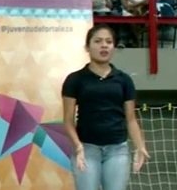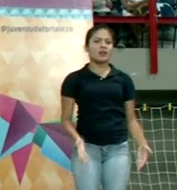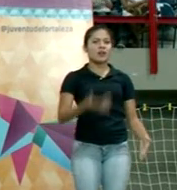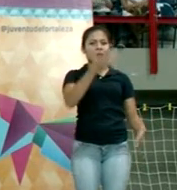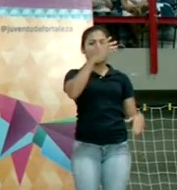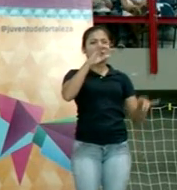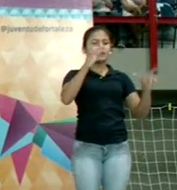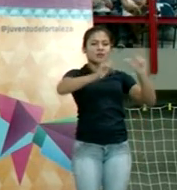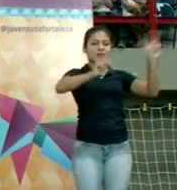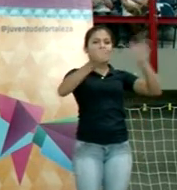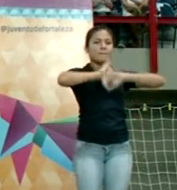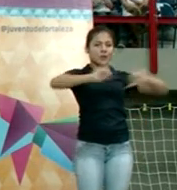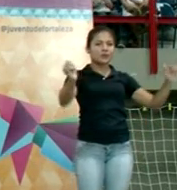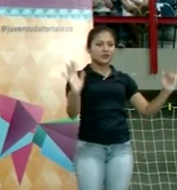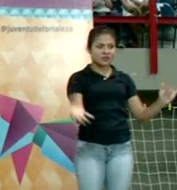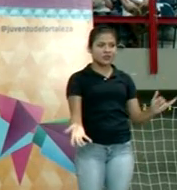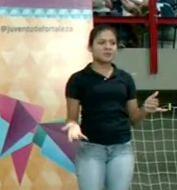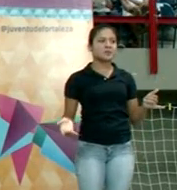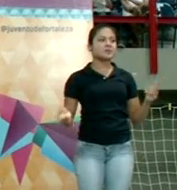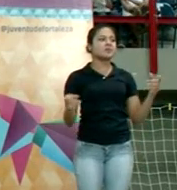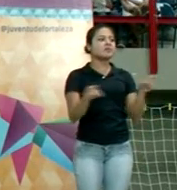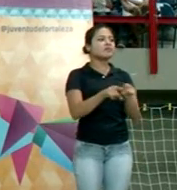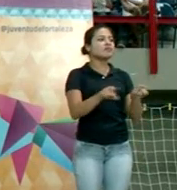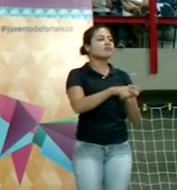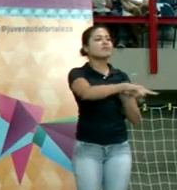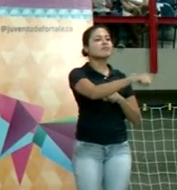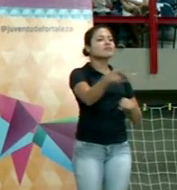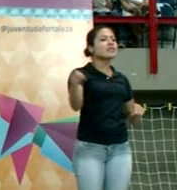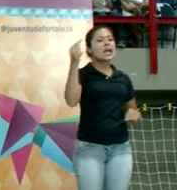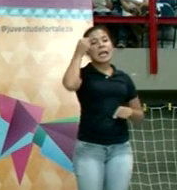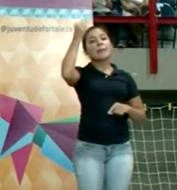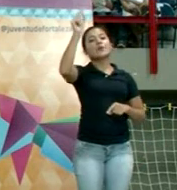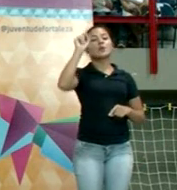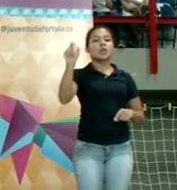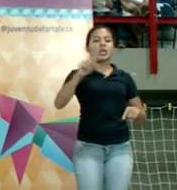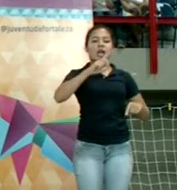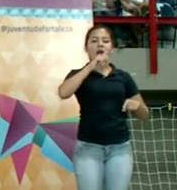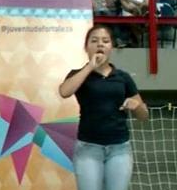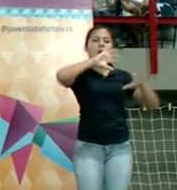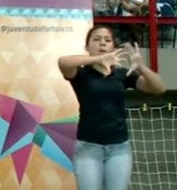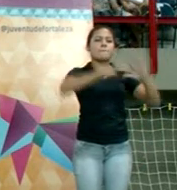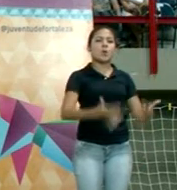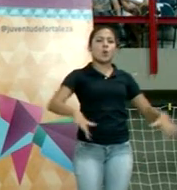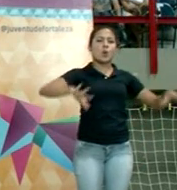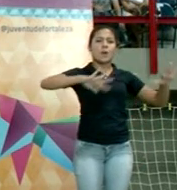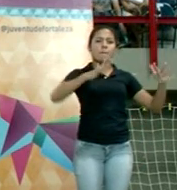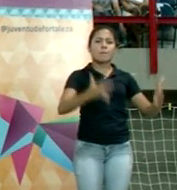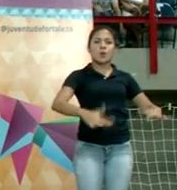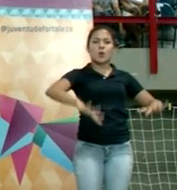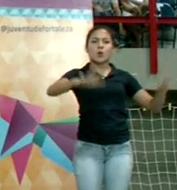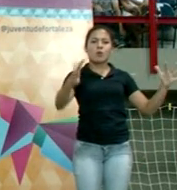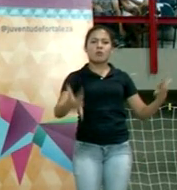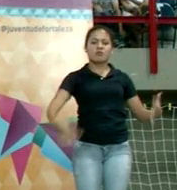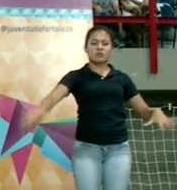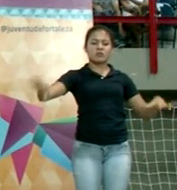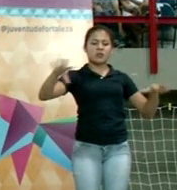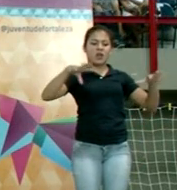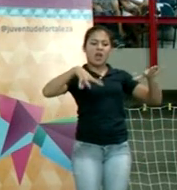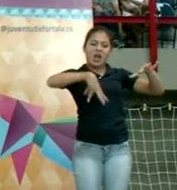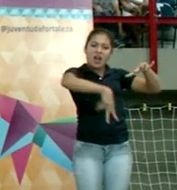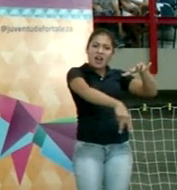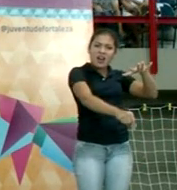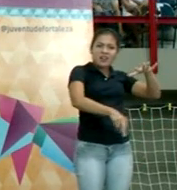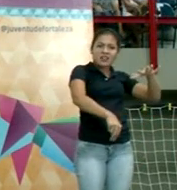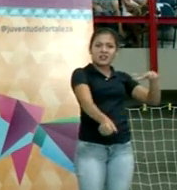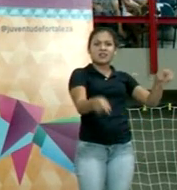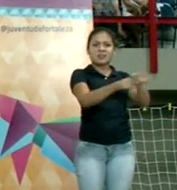e tudo. Só que você tem que lembrar do seguinte: aquilo ali é a onda do mar. Tem vento, tem movimentação de areia embaixo. Se a gente fala